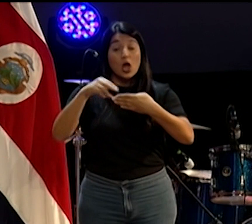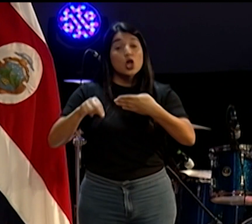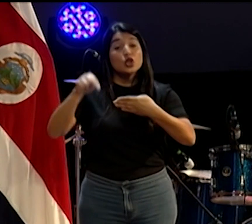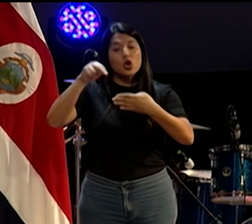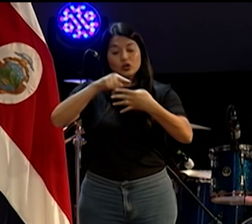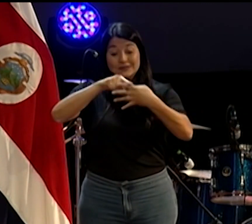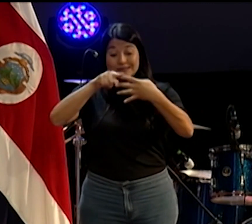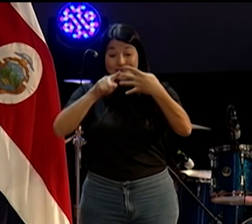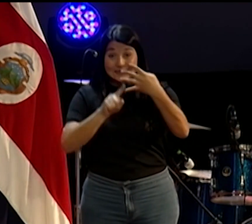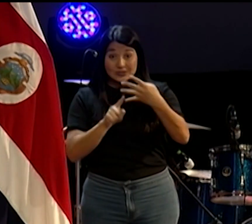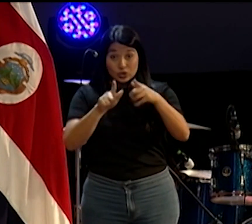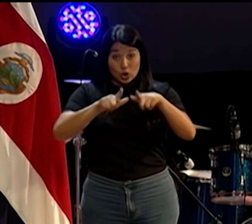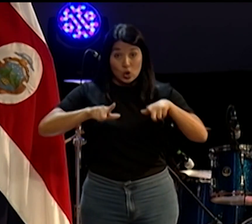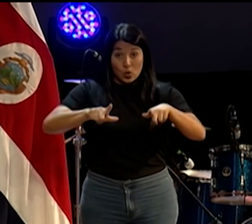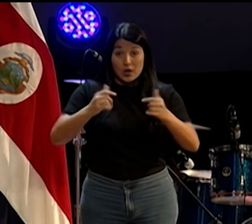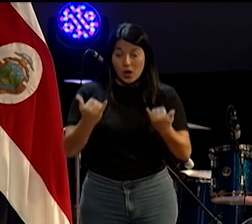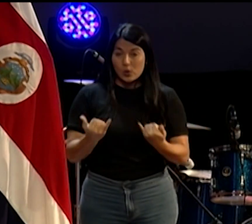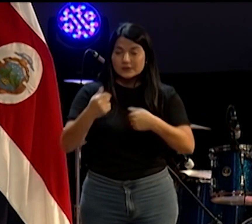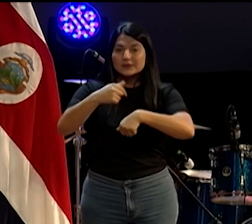están en este momento